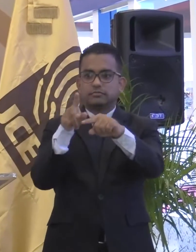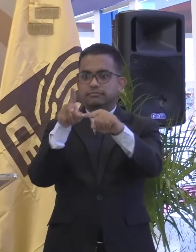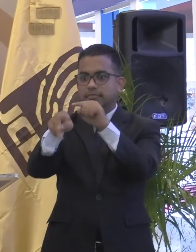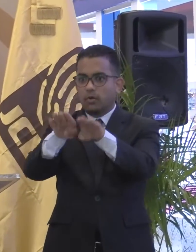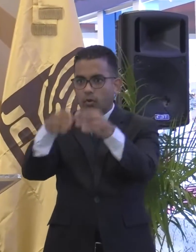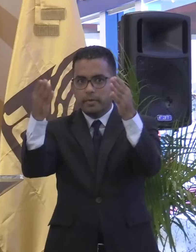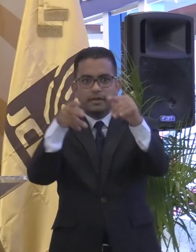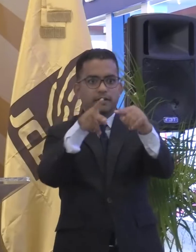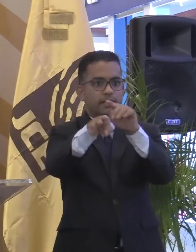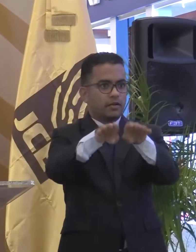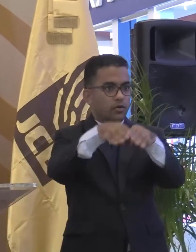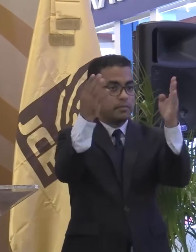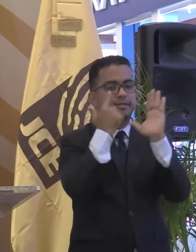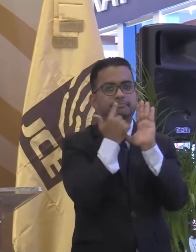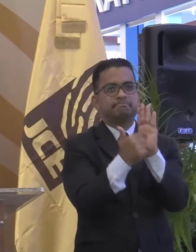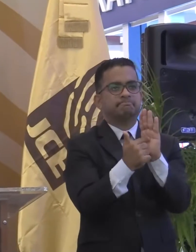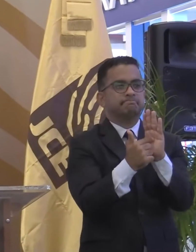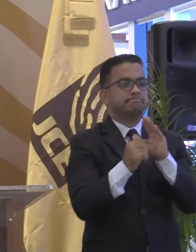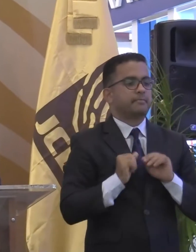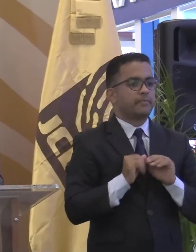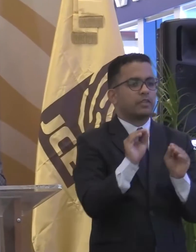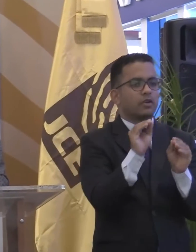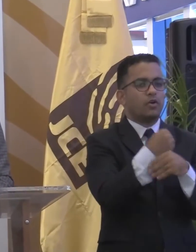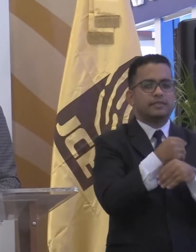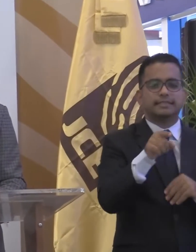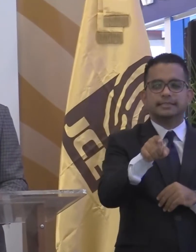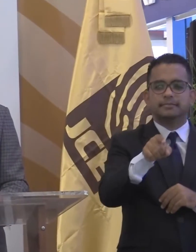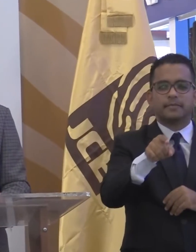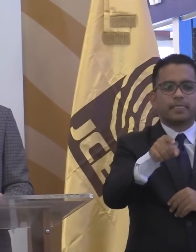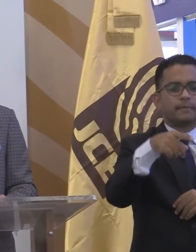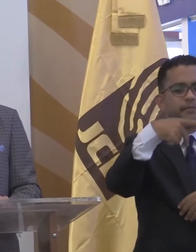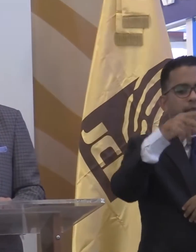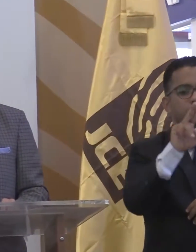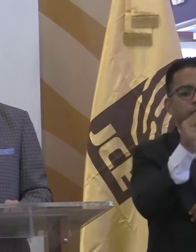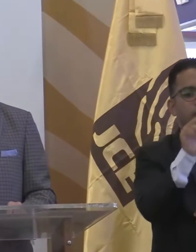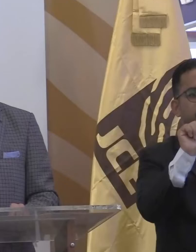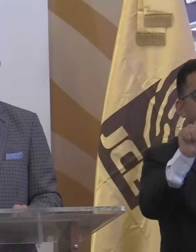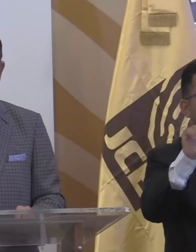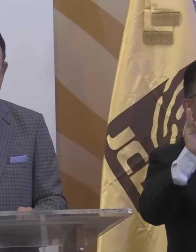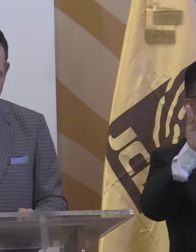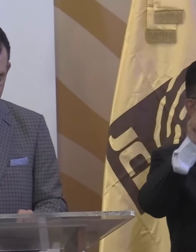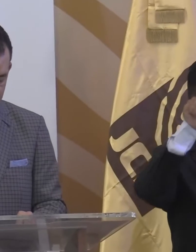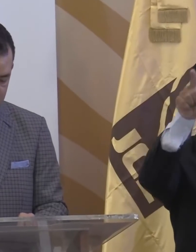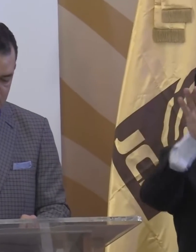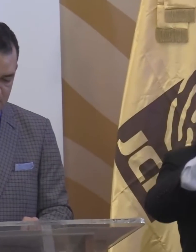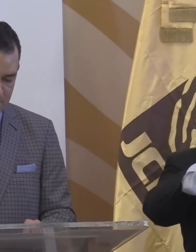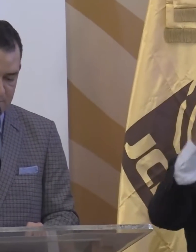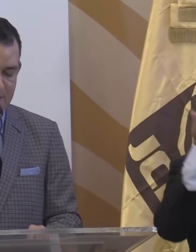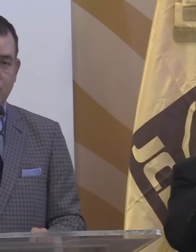dentro de las que se encuentran la oficialía del estado civil en el puñal provincia de santiago de los caballeros